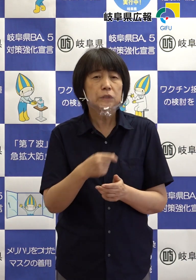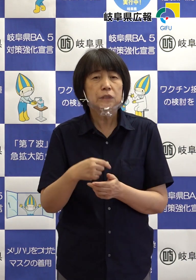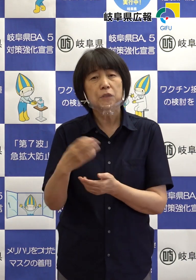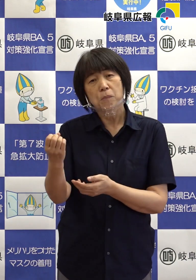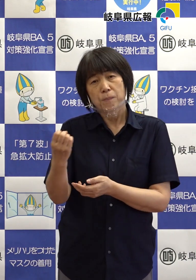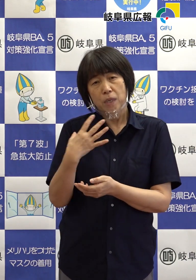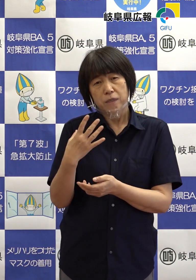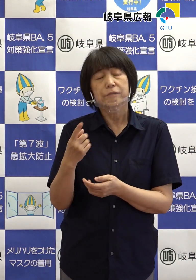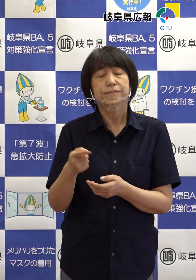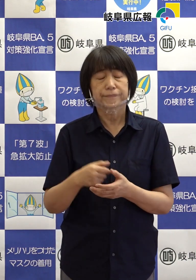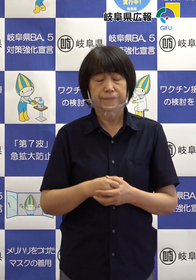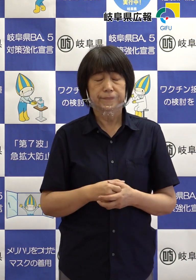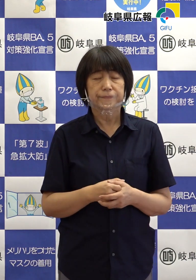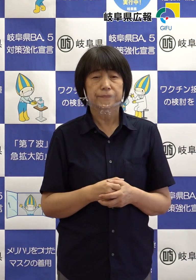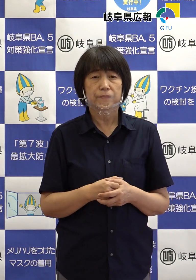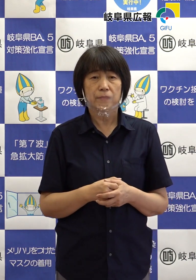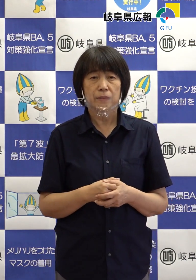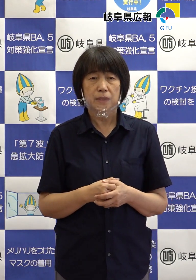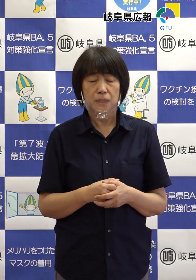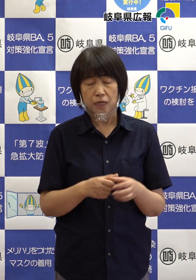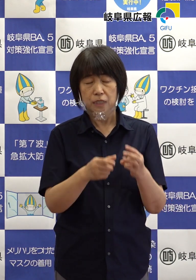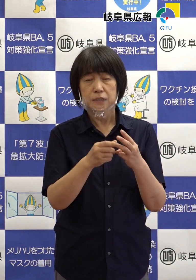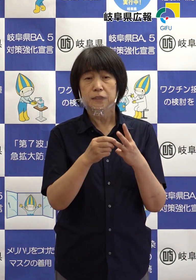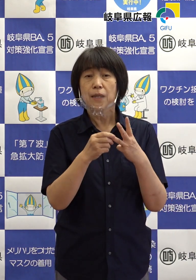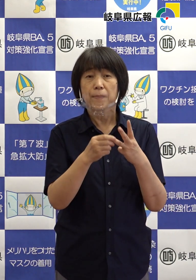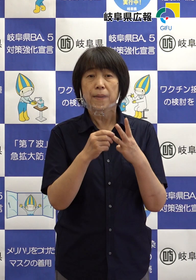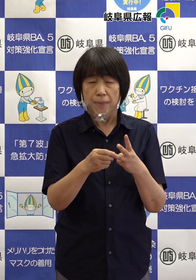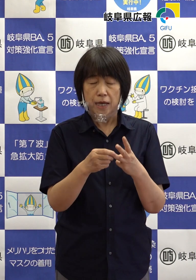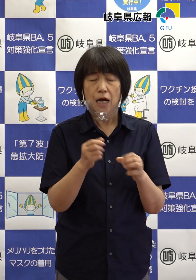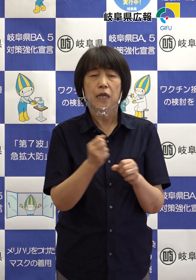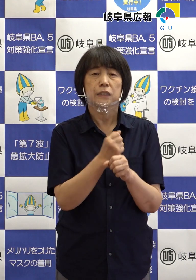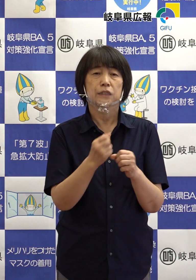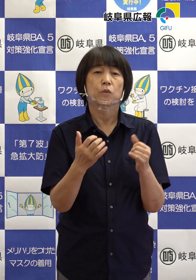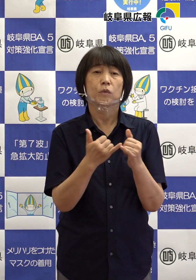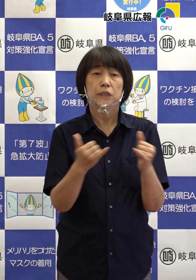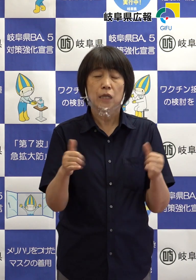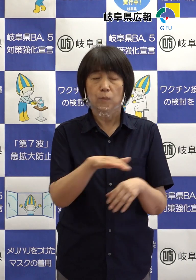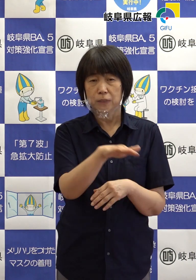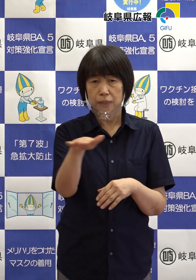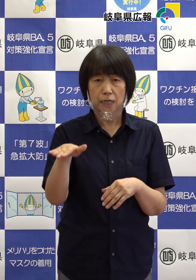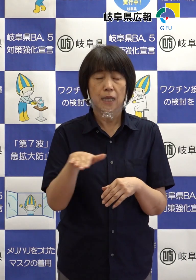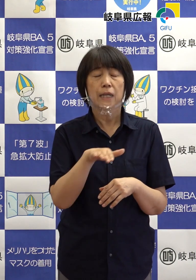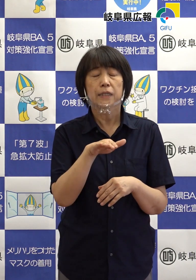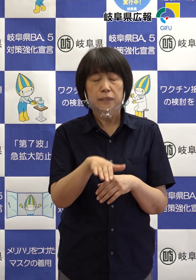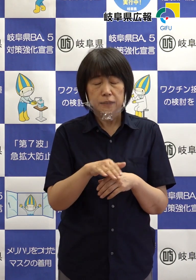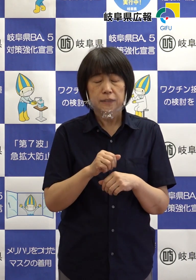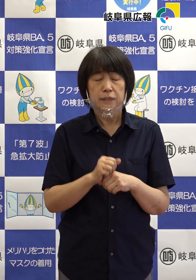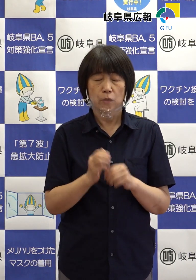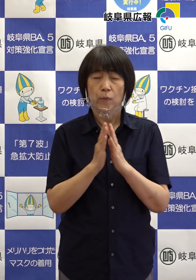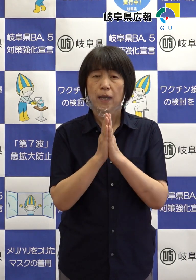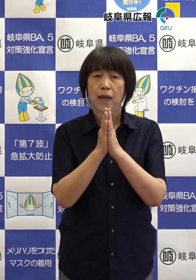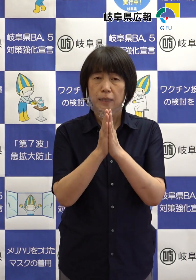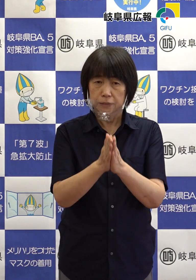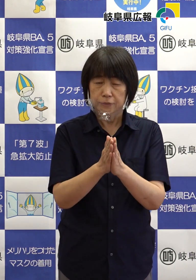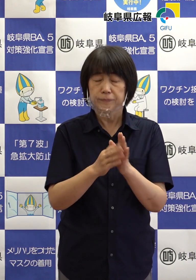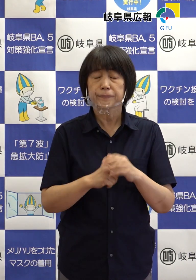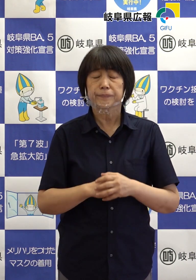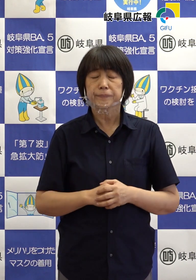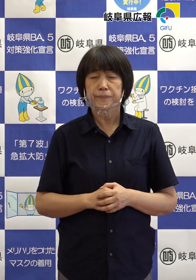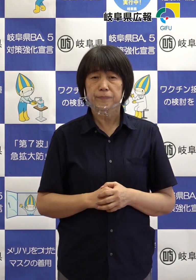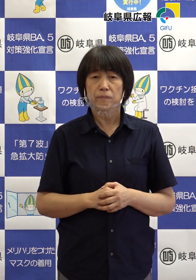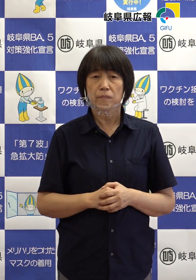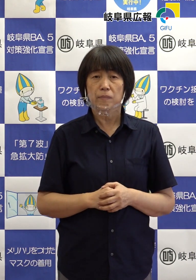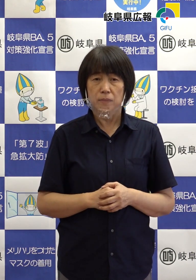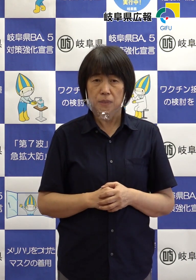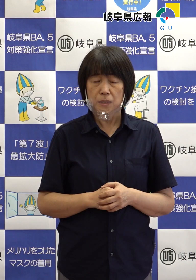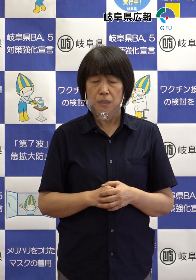れましたそれから3番目がの事業者の皆様への要請でありますけれどもこれはのずいぶんあの